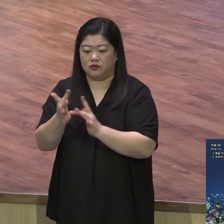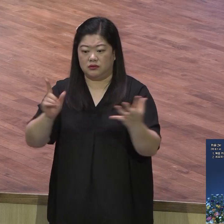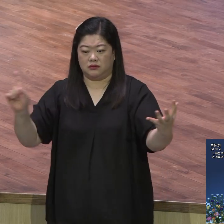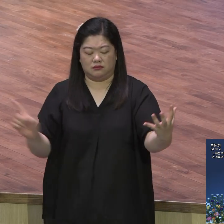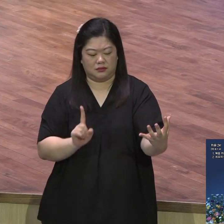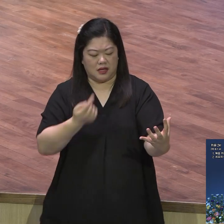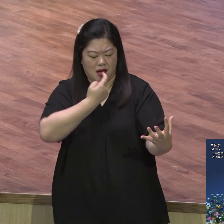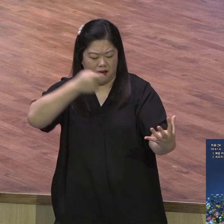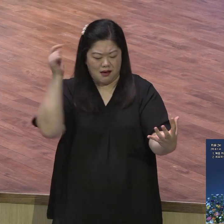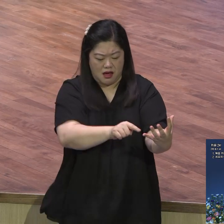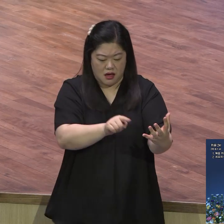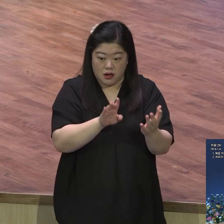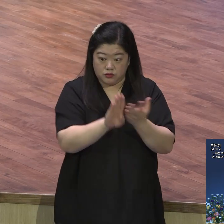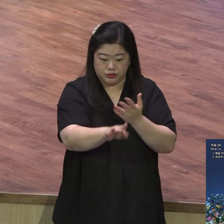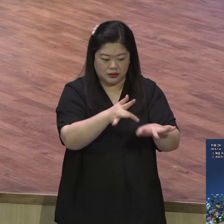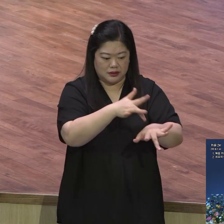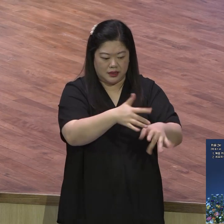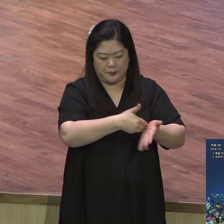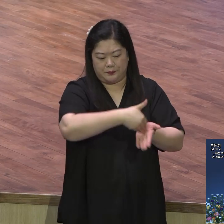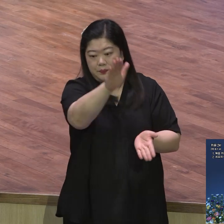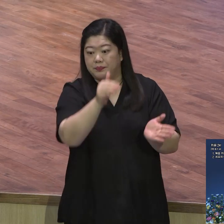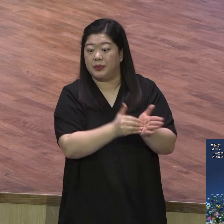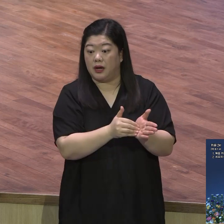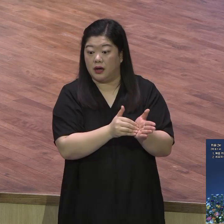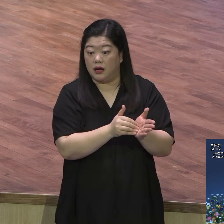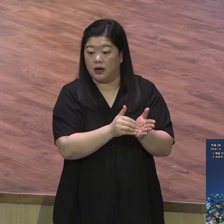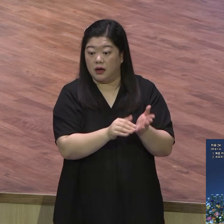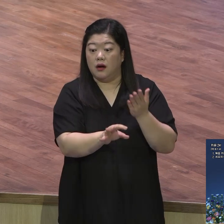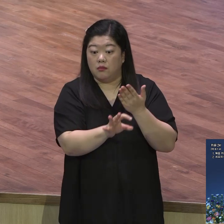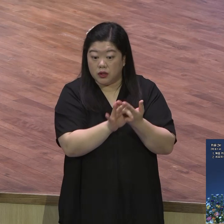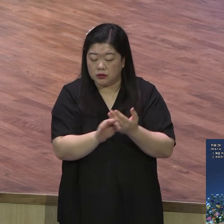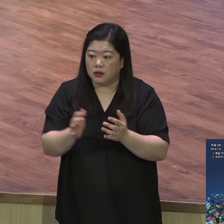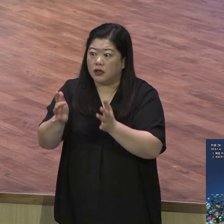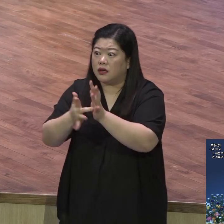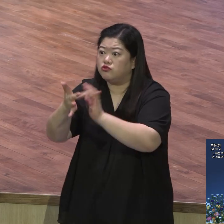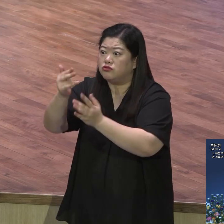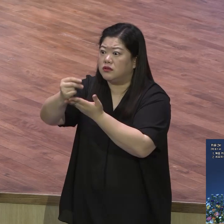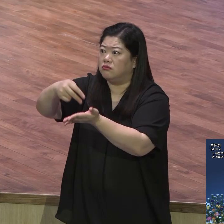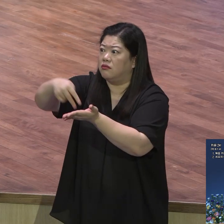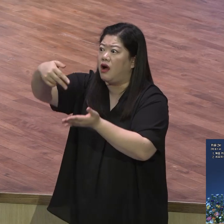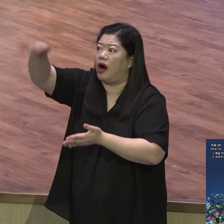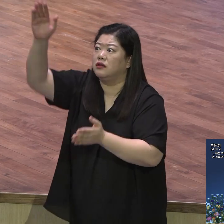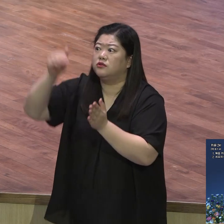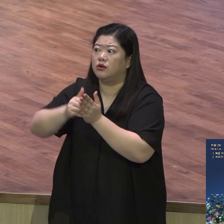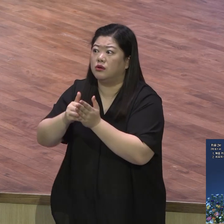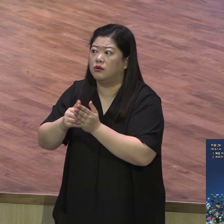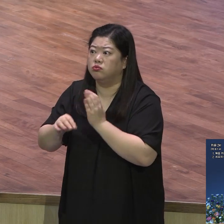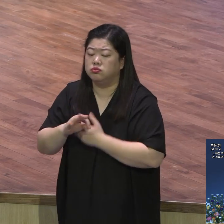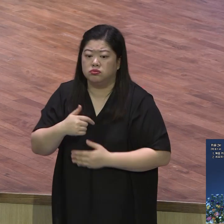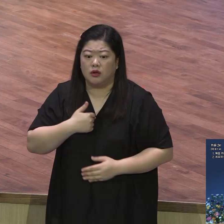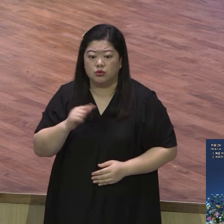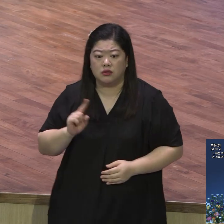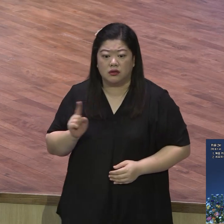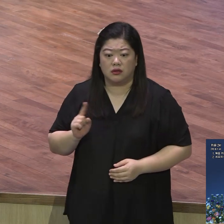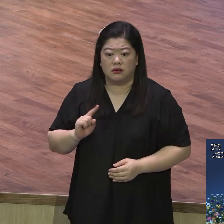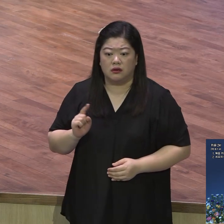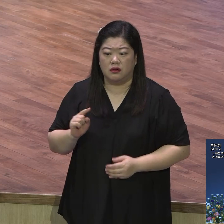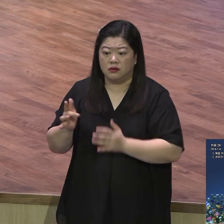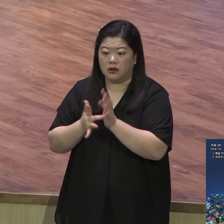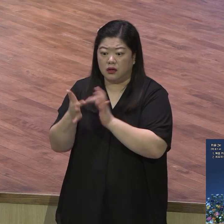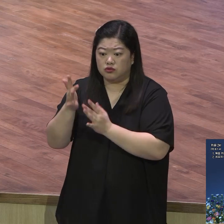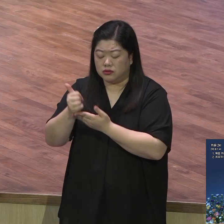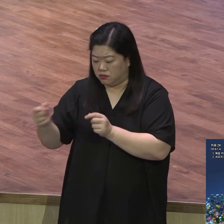예수님께서 부활할 성천하신 이후에 살고 있는 우리는 어떻게 해야 되느냐 예수님께서는 우리에게